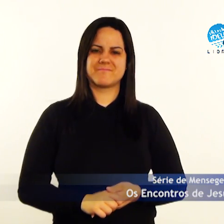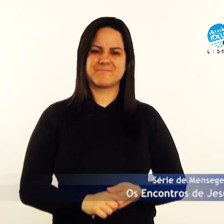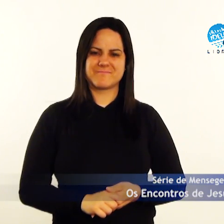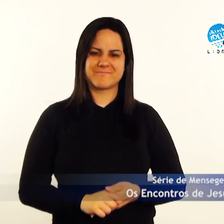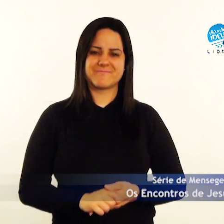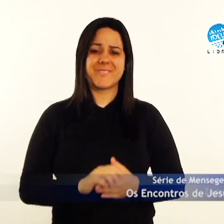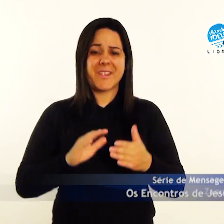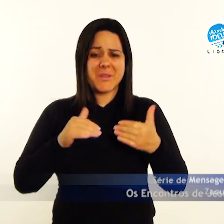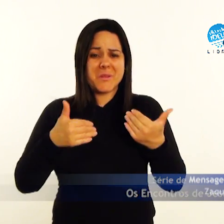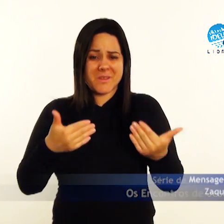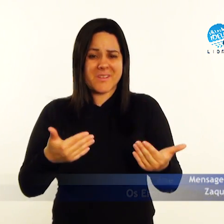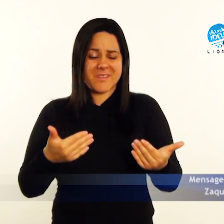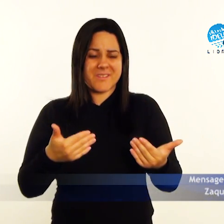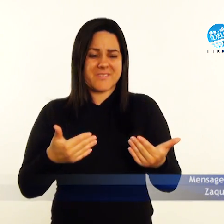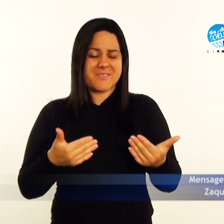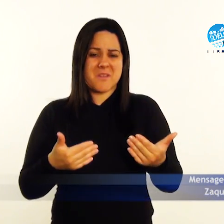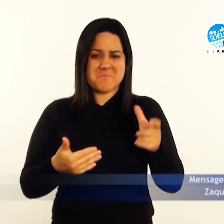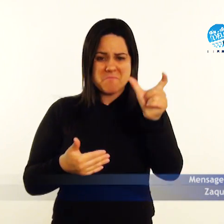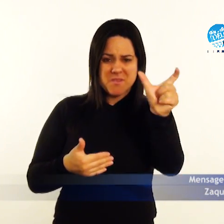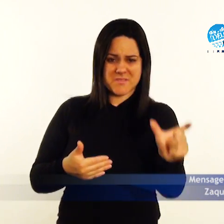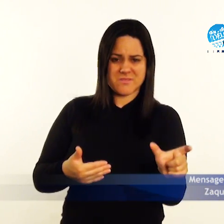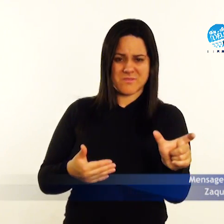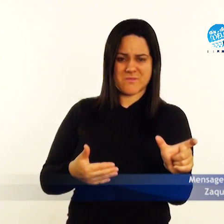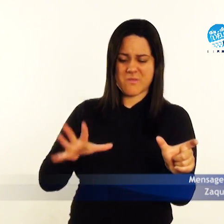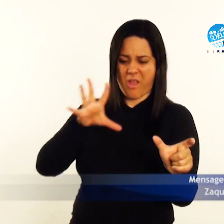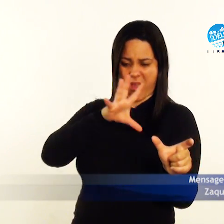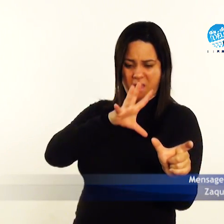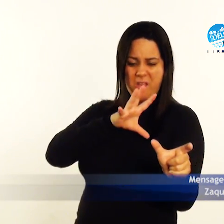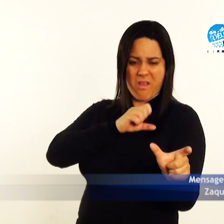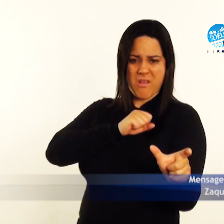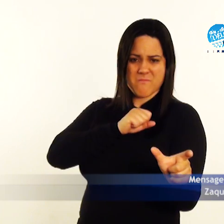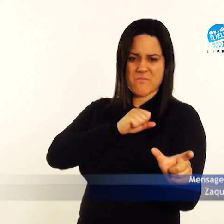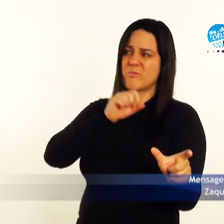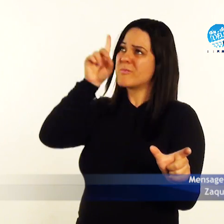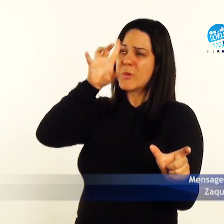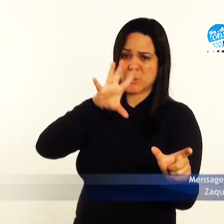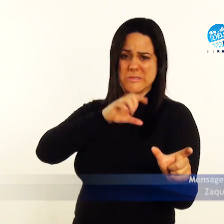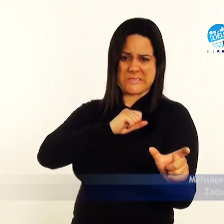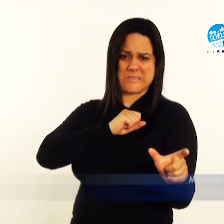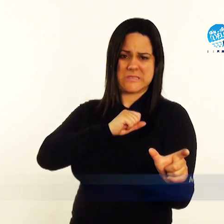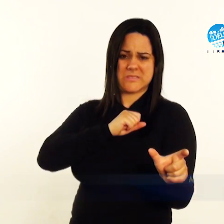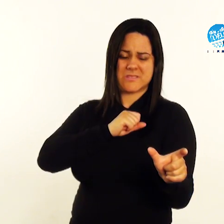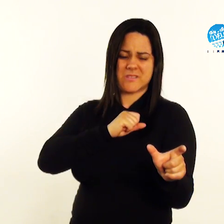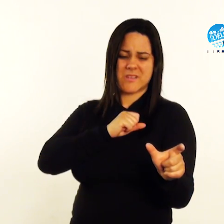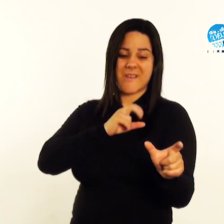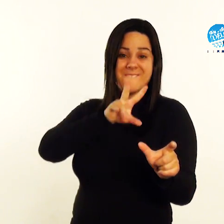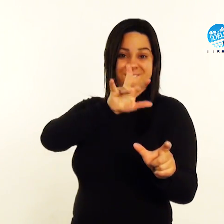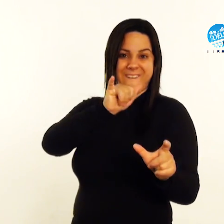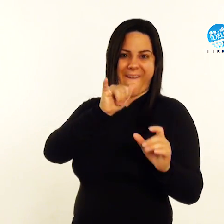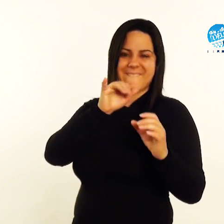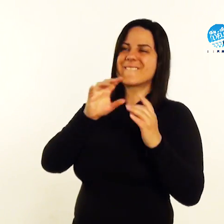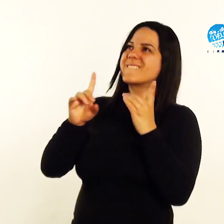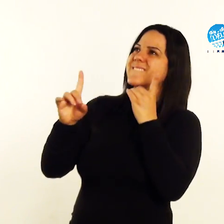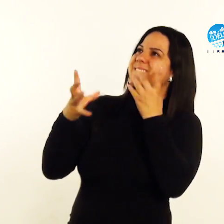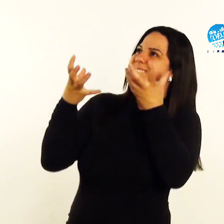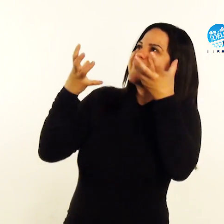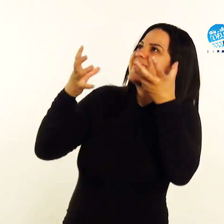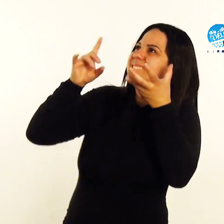E quando esse amado dEle, que às vezes está fora do seu lugar, corre na direção dEle, Ele